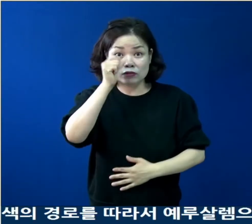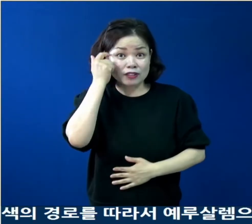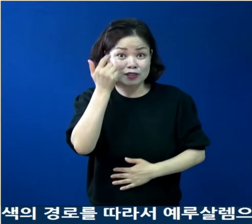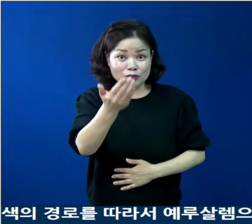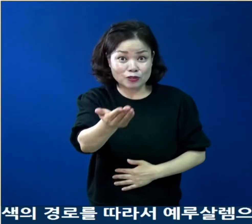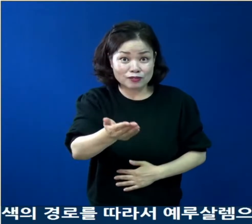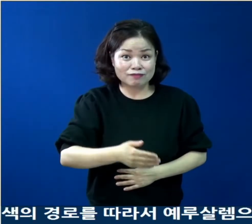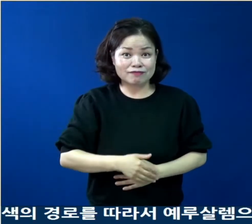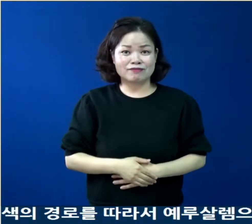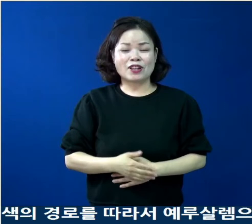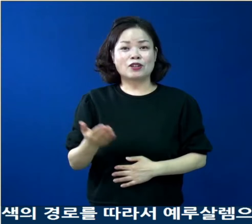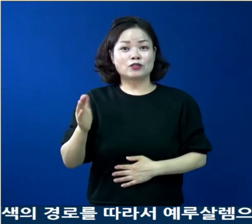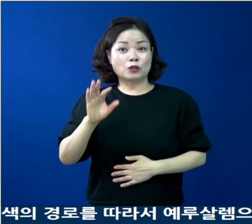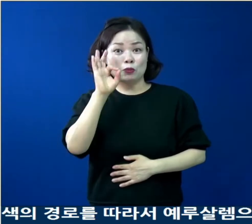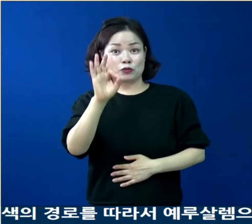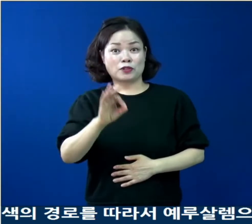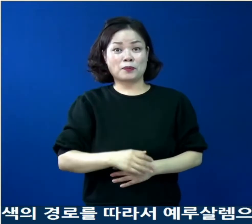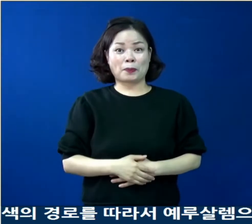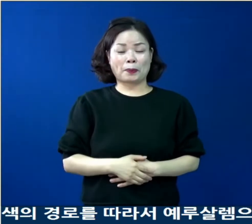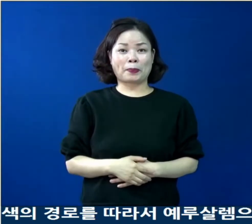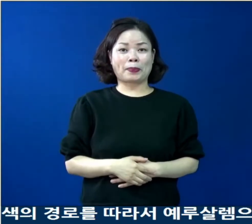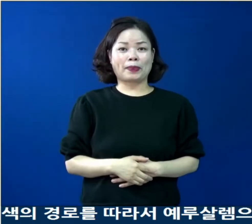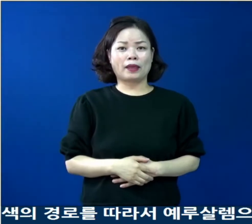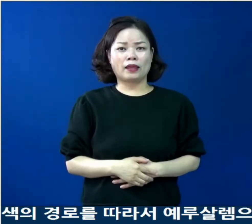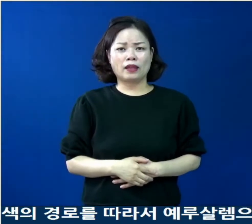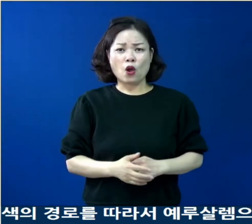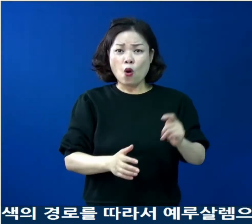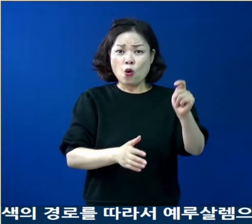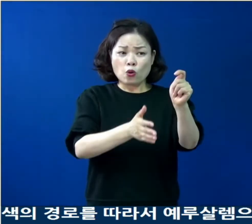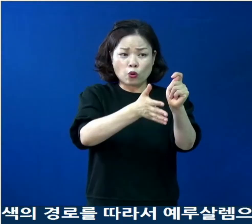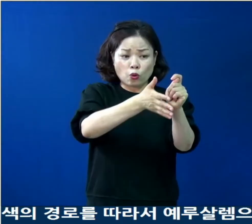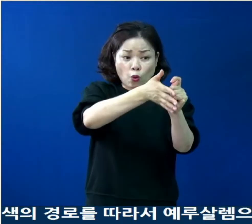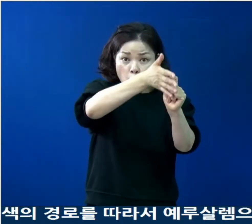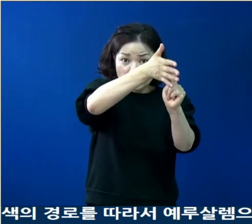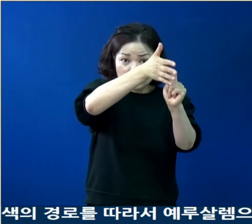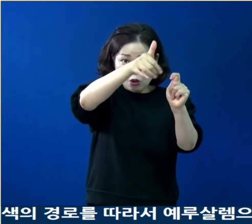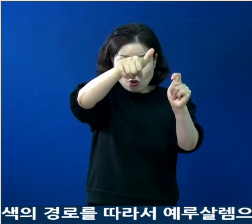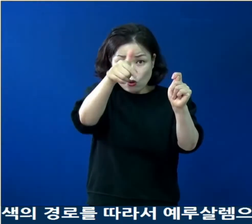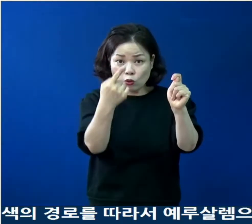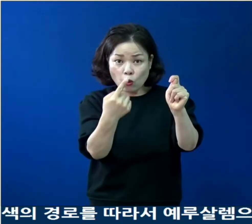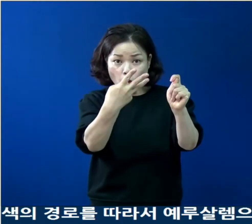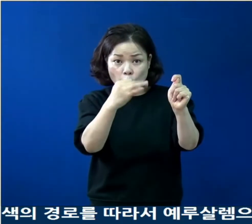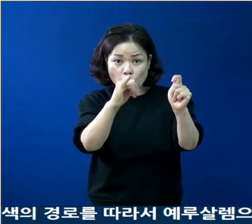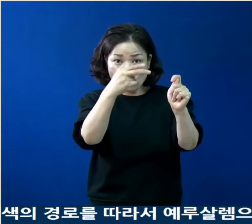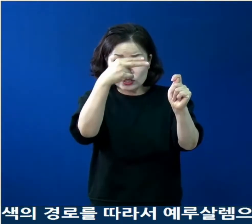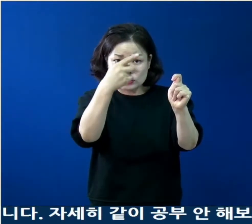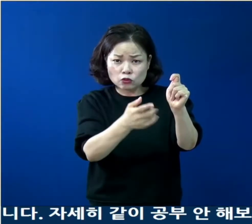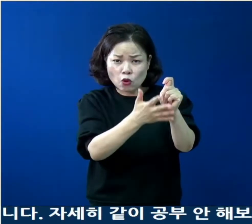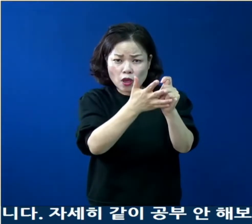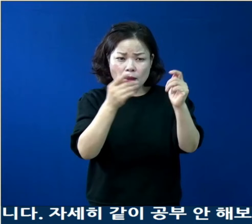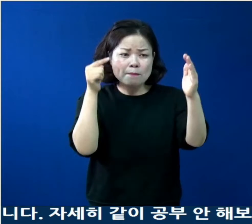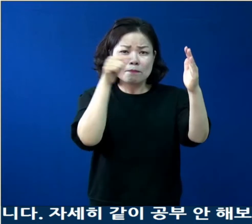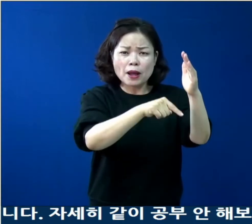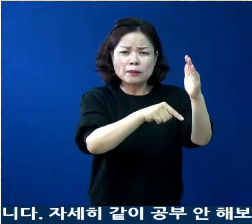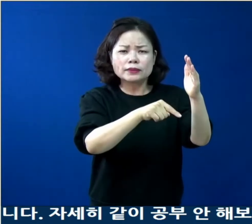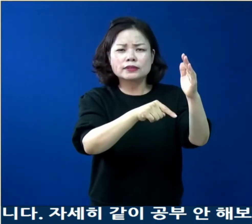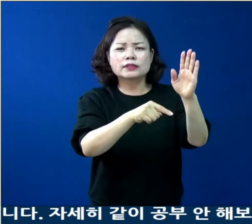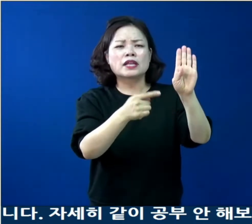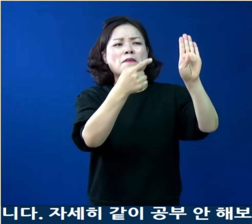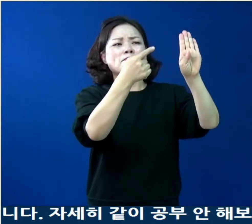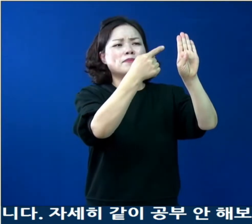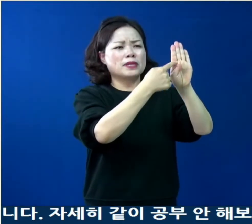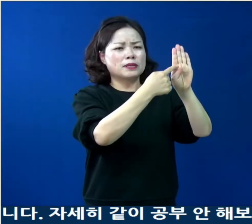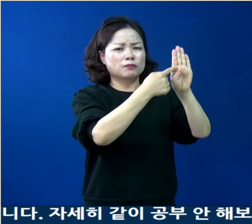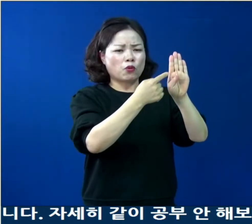않겠습니까? 그런데 보세요. 고린도를 방문할 때 어디를 들러서 갑니까? 빌립보를